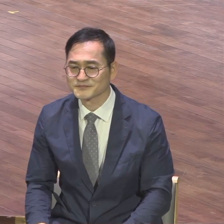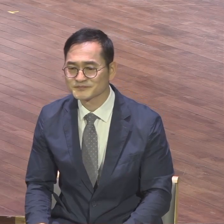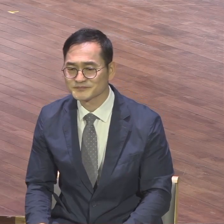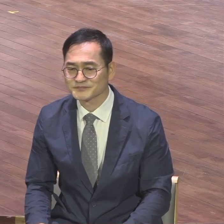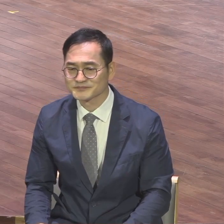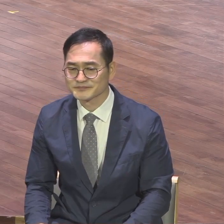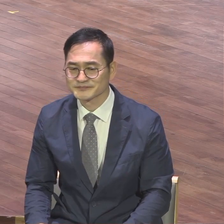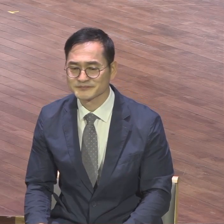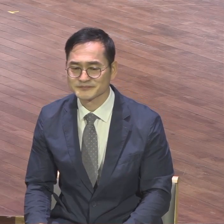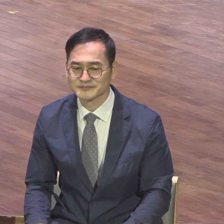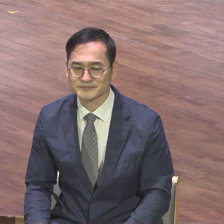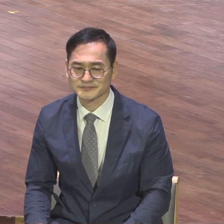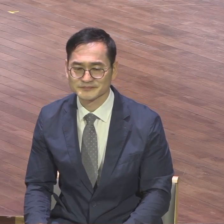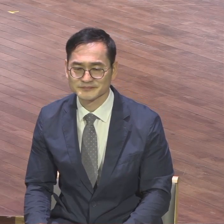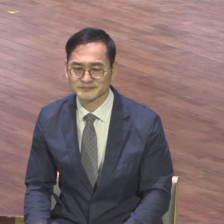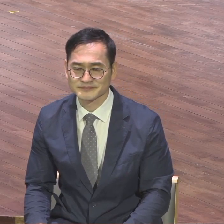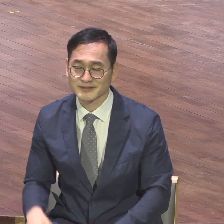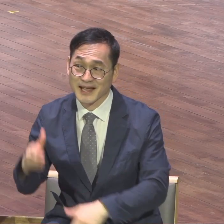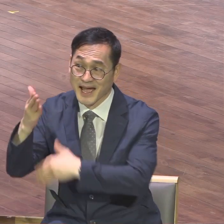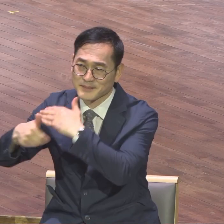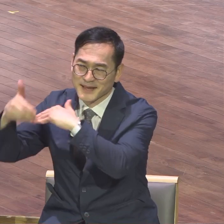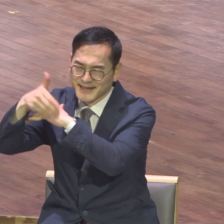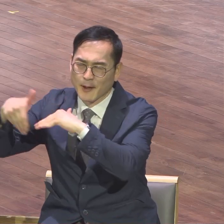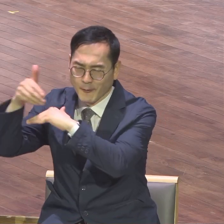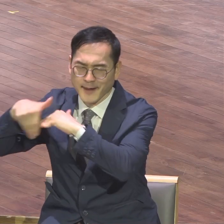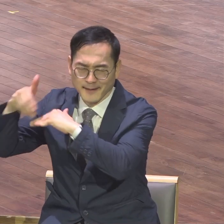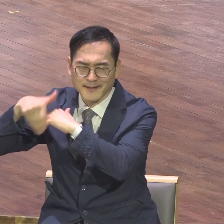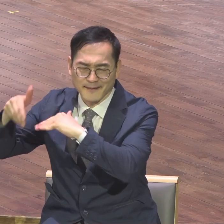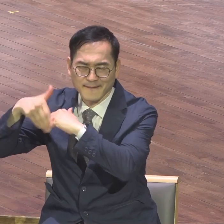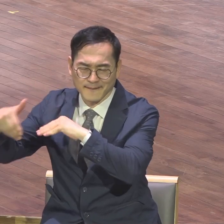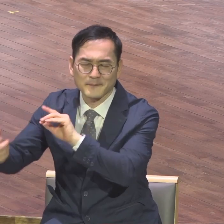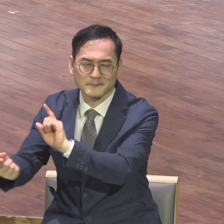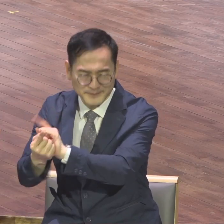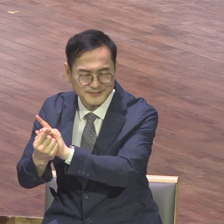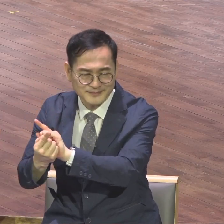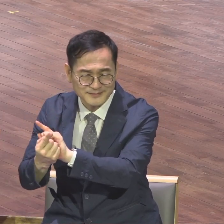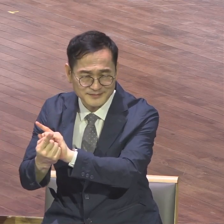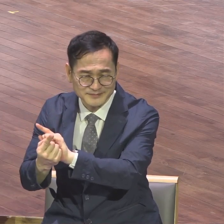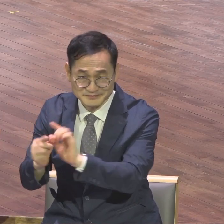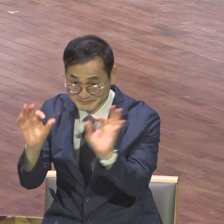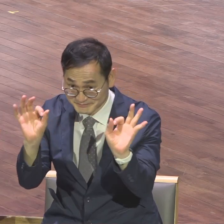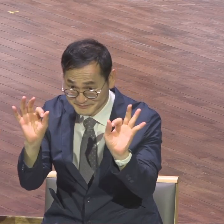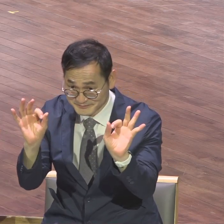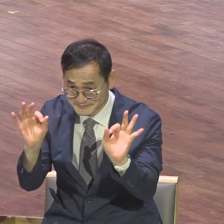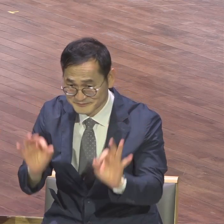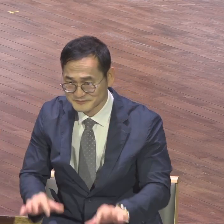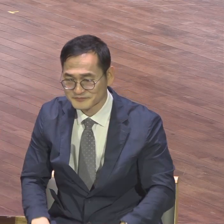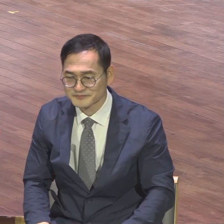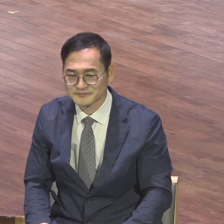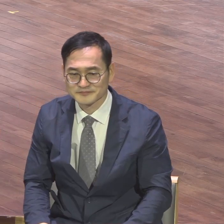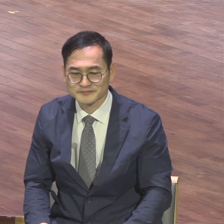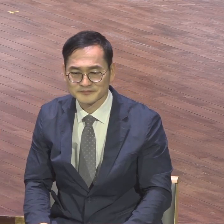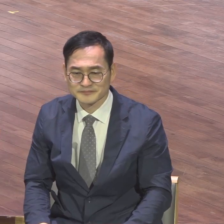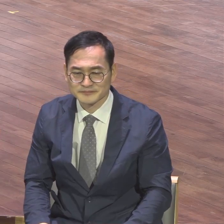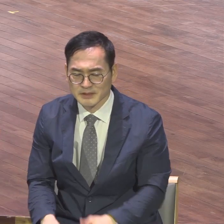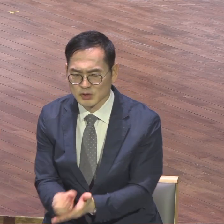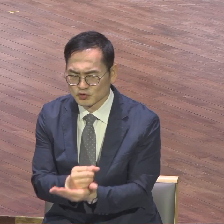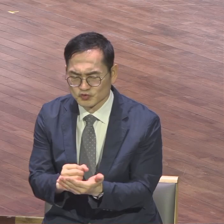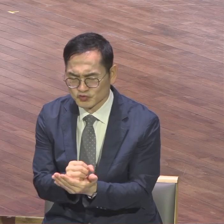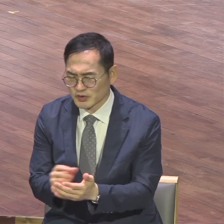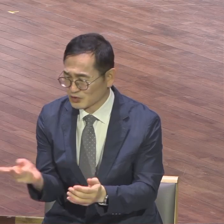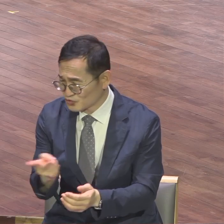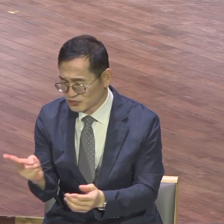이것은 하나님의 절대 계획이었어. 맞습니까? 그렇습니다. 우연이 아니고